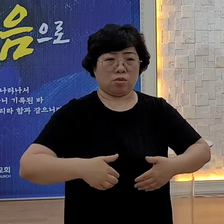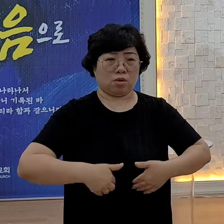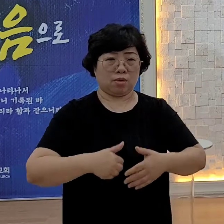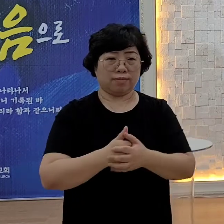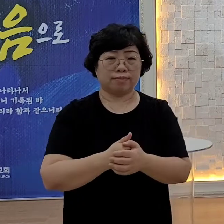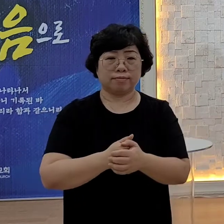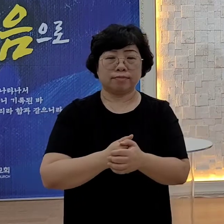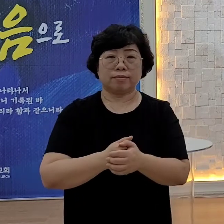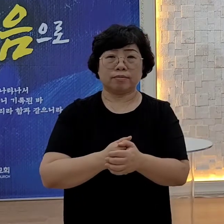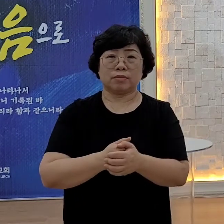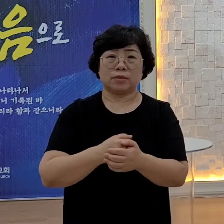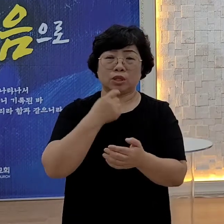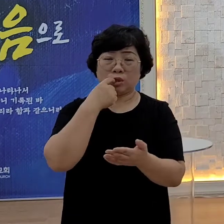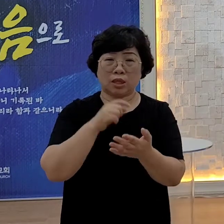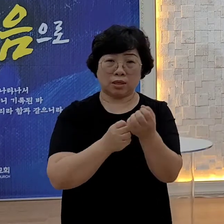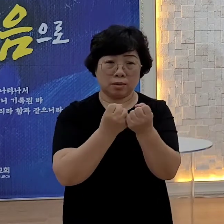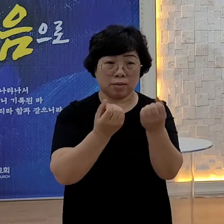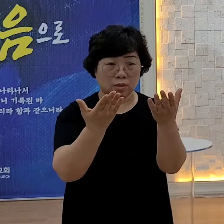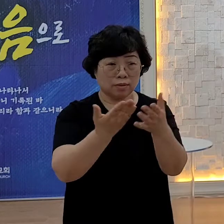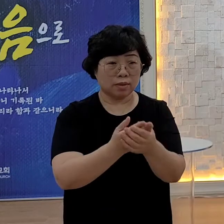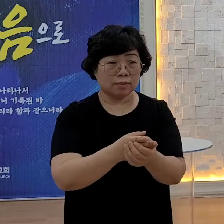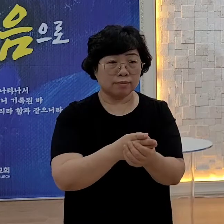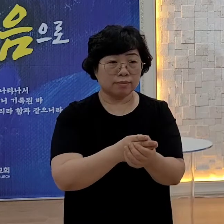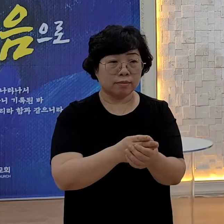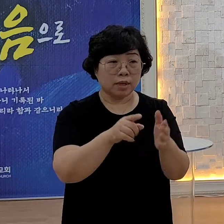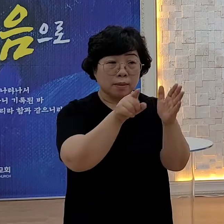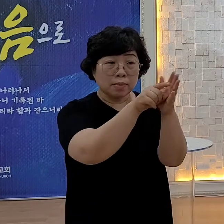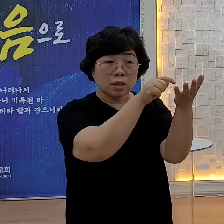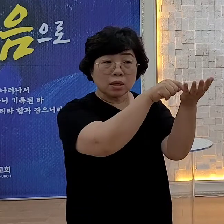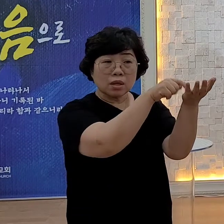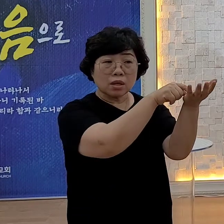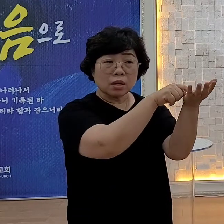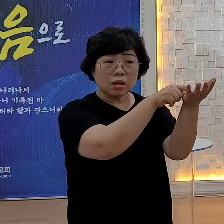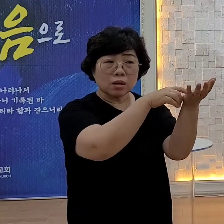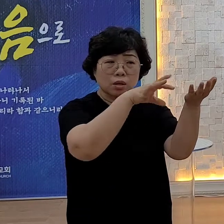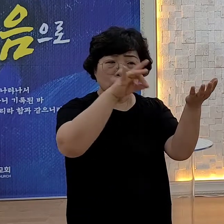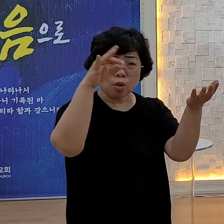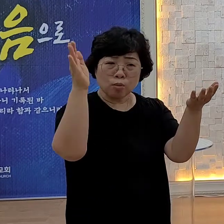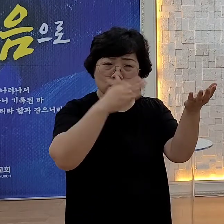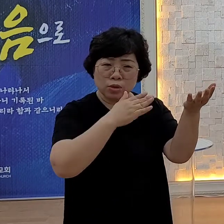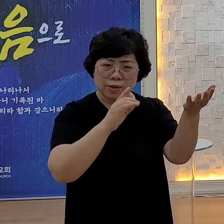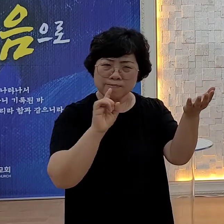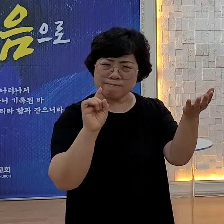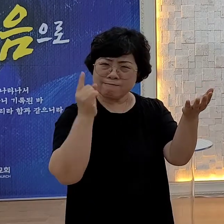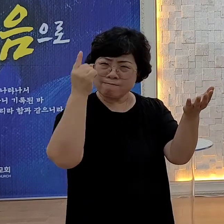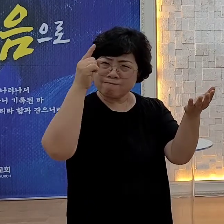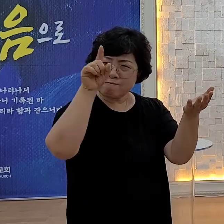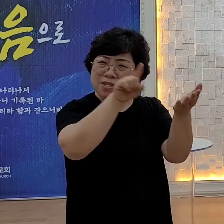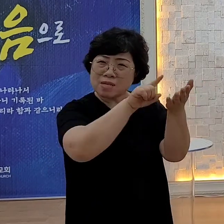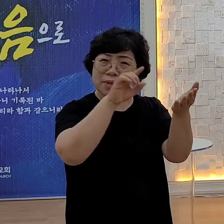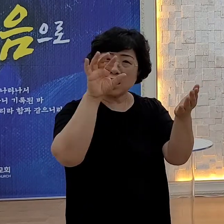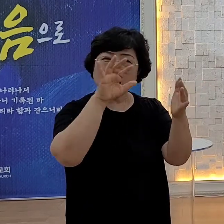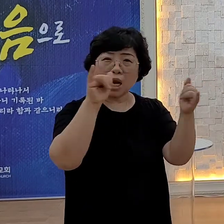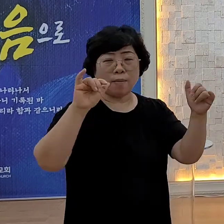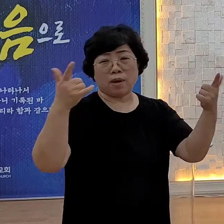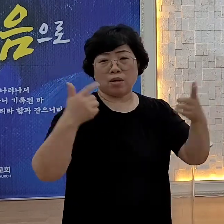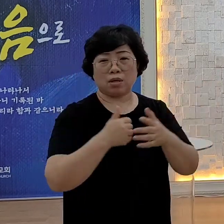돼요. 쉽게 말하면 이게 무슨 말이냐면 이 믿음이라는 게 처음부터 아주 높은 믿음의 사람이 아니라는